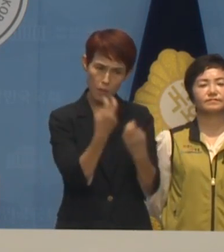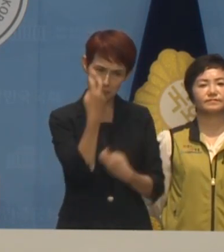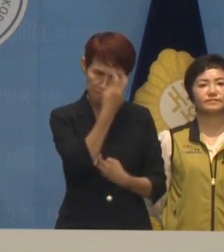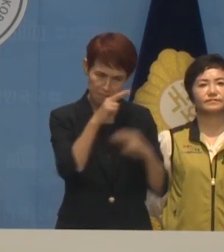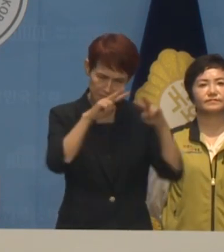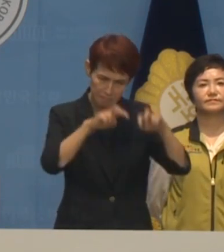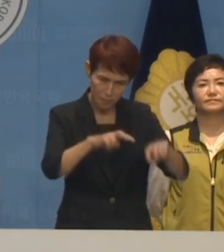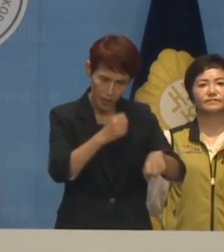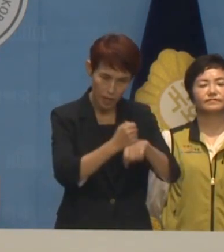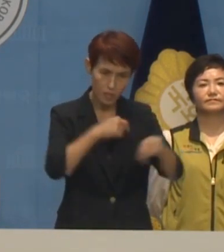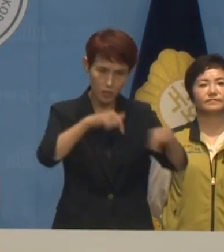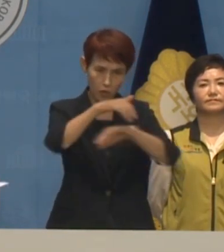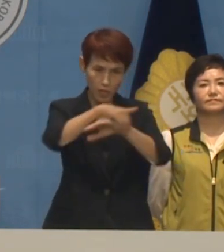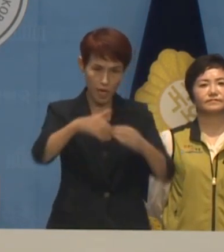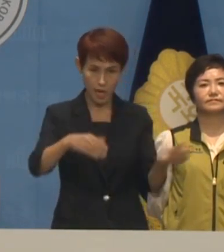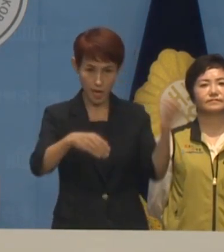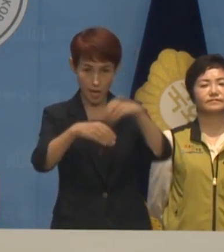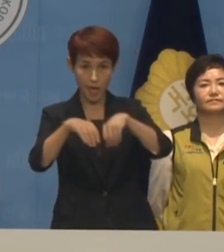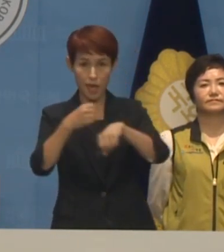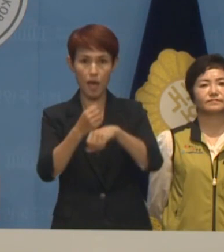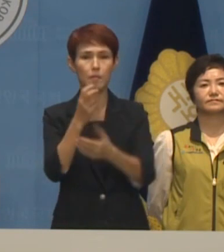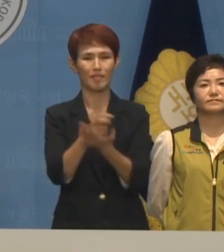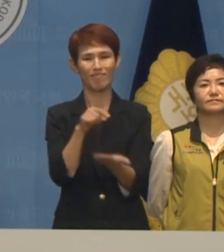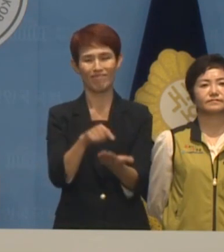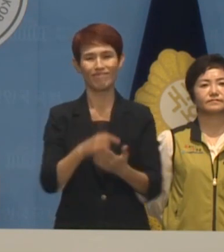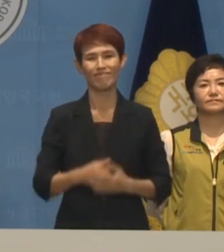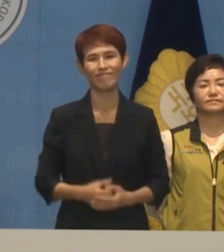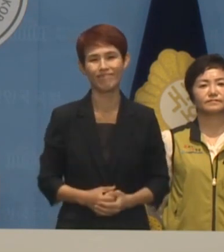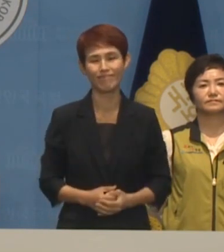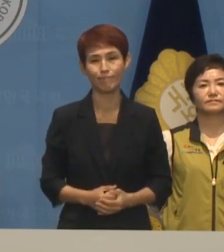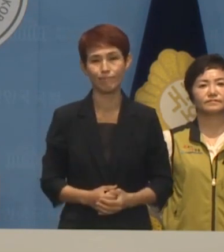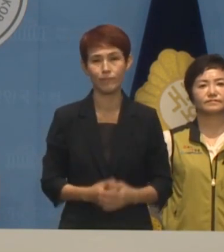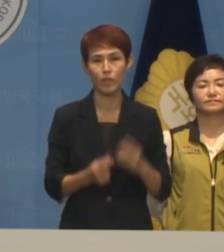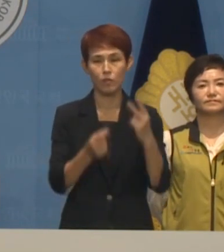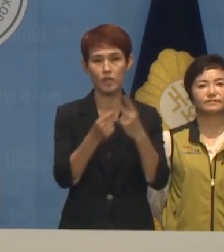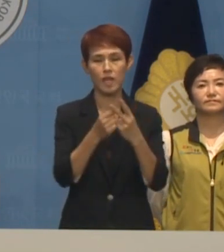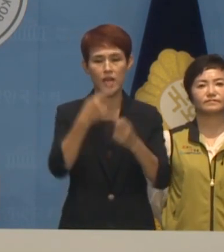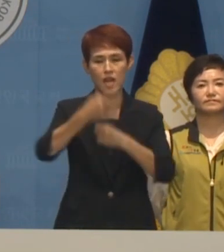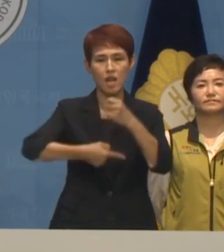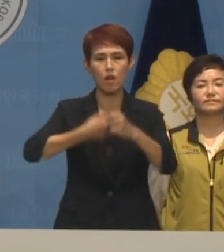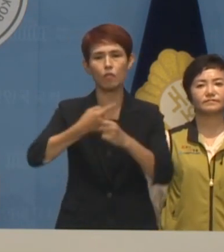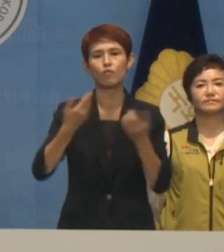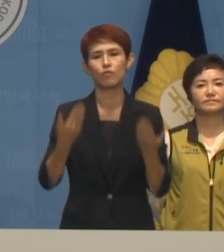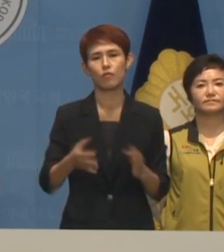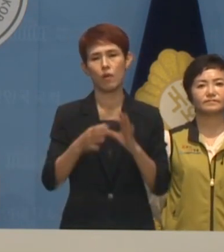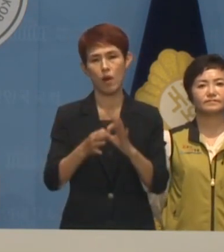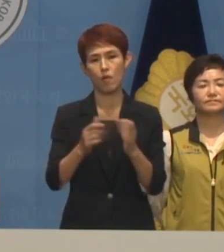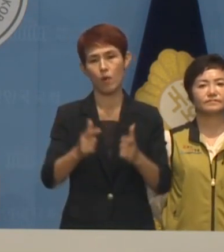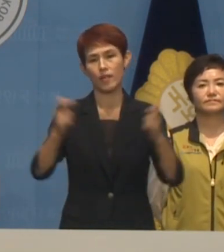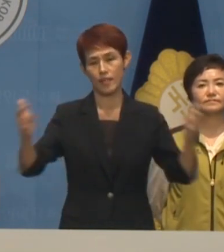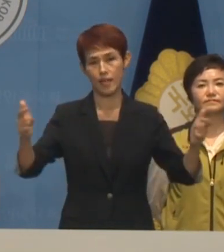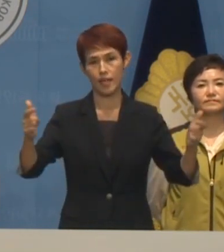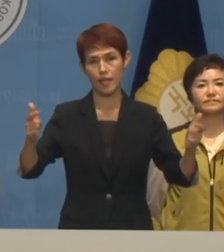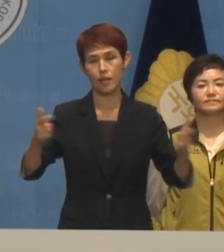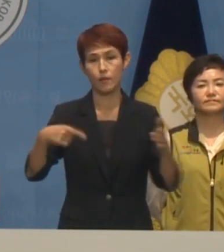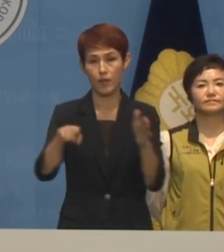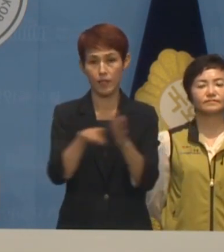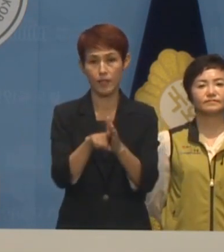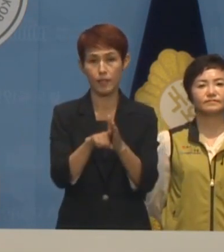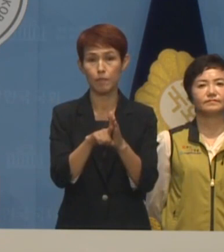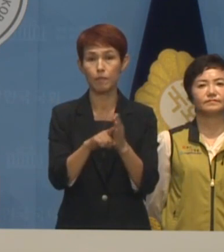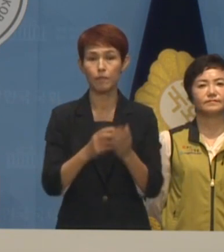수립에 반영하는 내용을 담았습니다. 다음은 연차휴가 확대 및 촉진을 위한 근로기준법